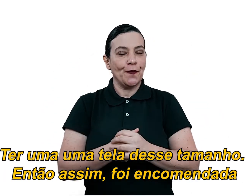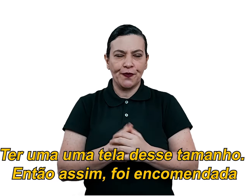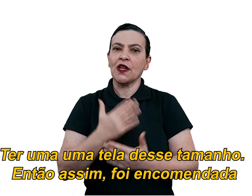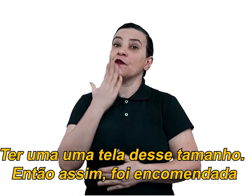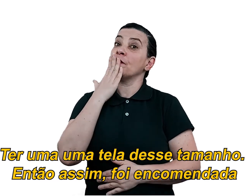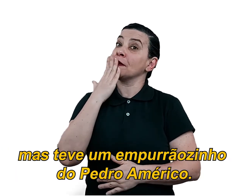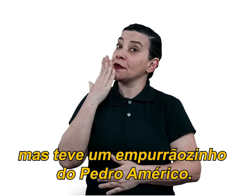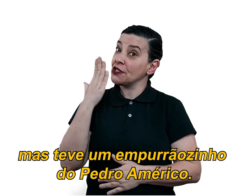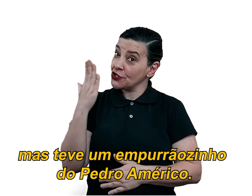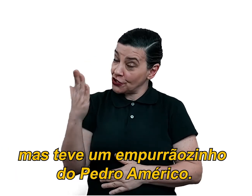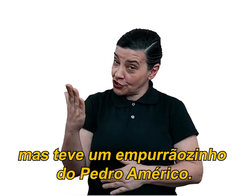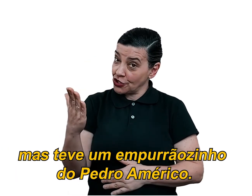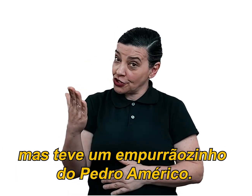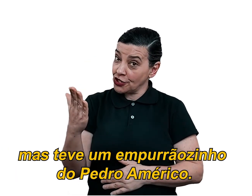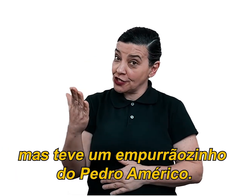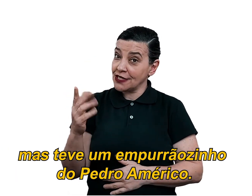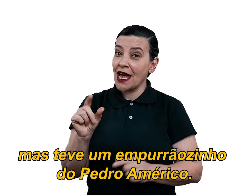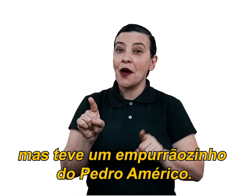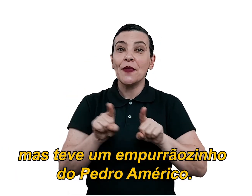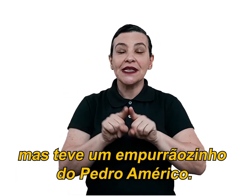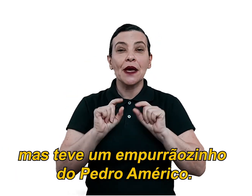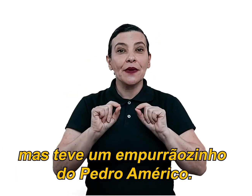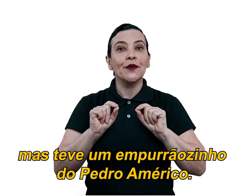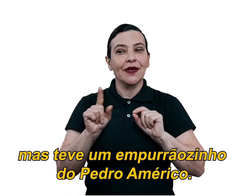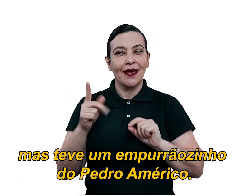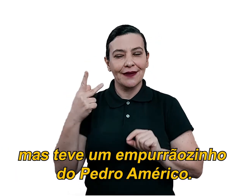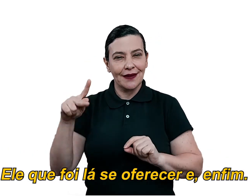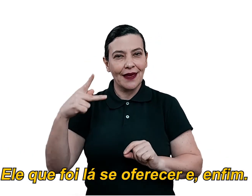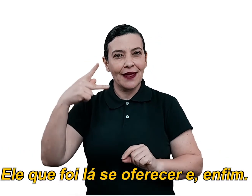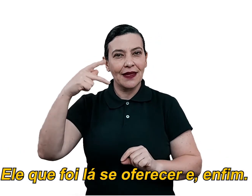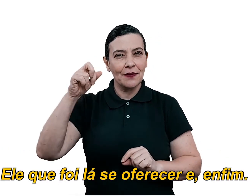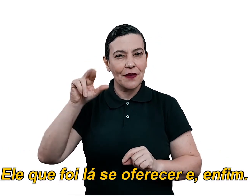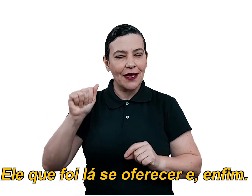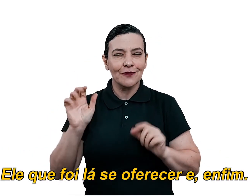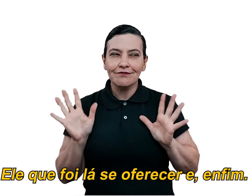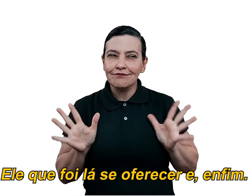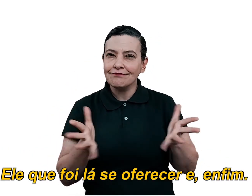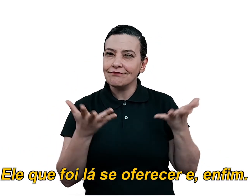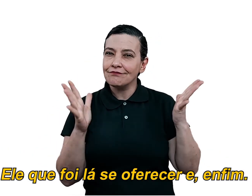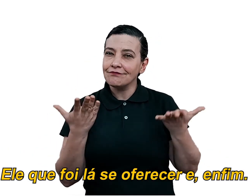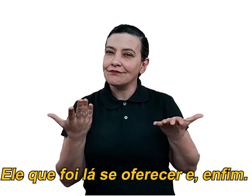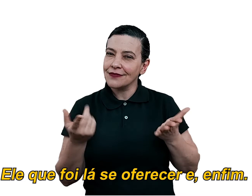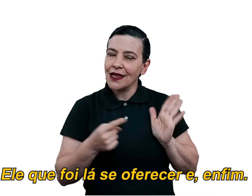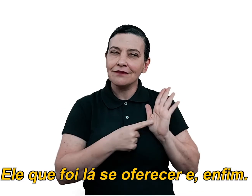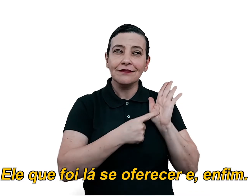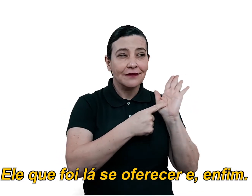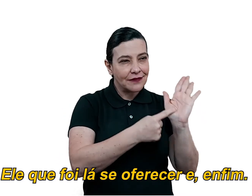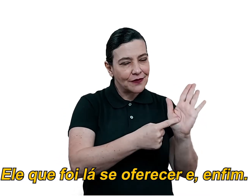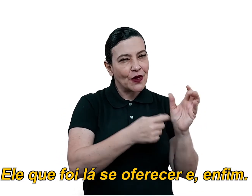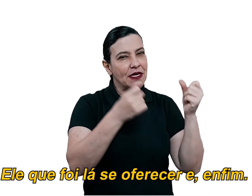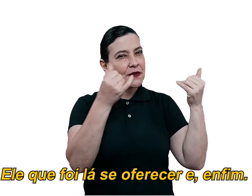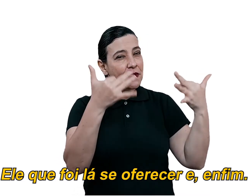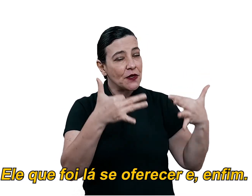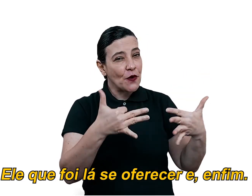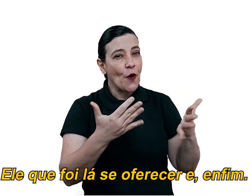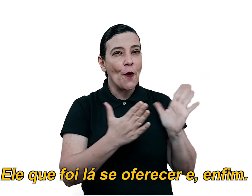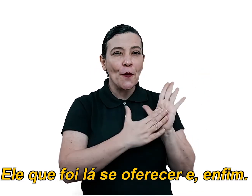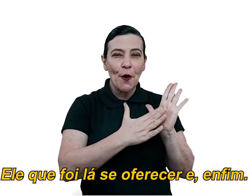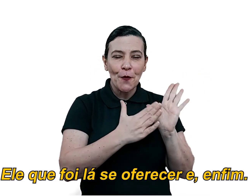encomendada, mas foi, assim, teve um empurrãozinho do Pedro Américo. Ele que foi lá se oferecer e, enfim,